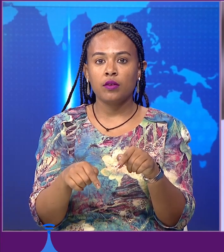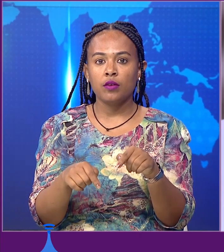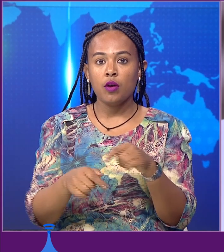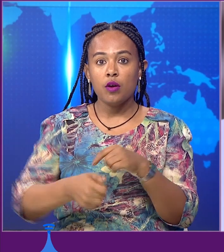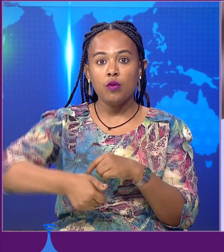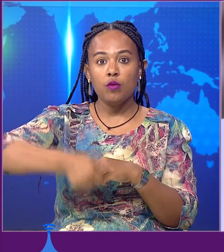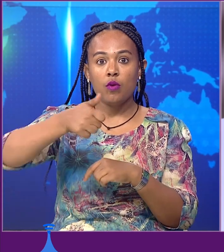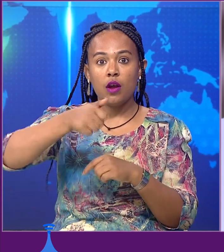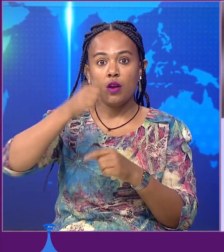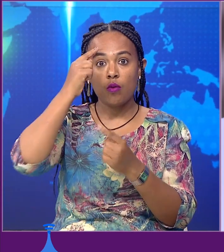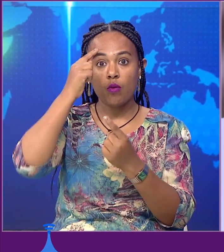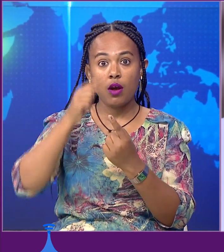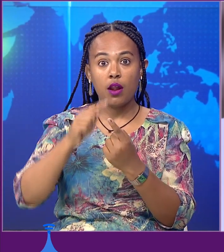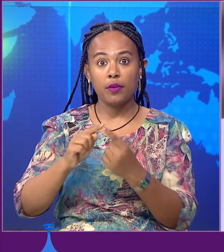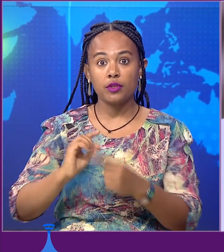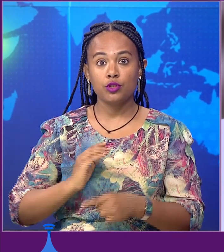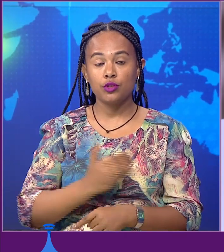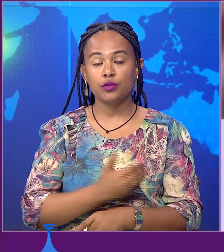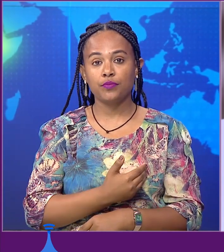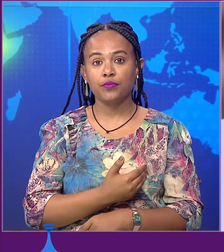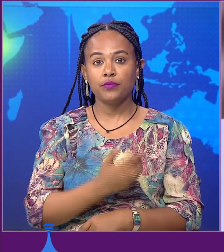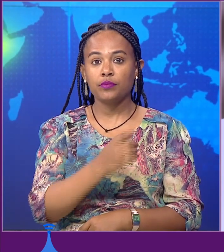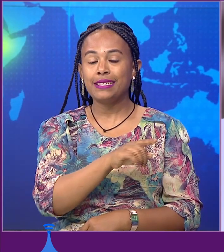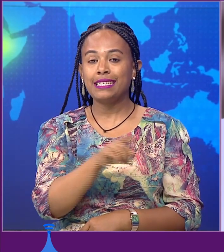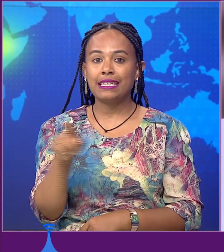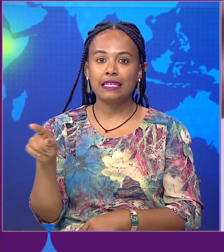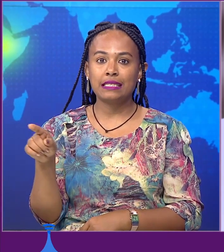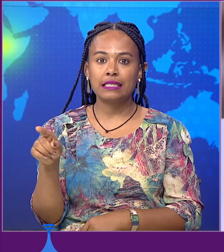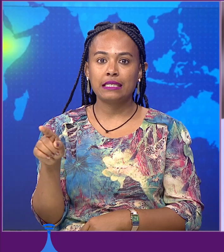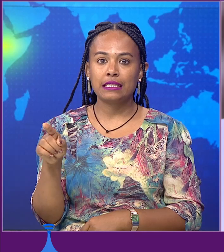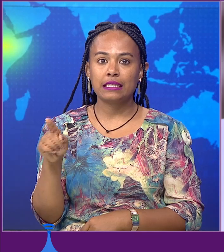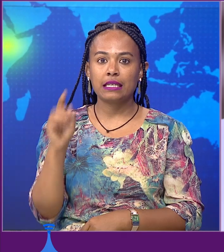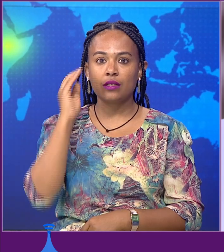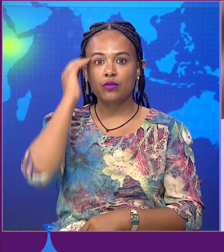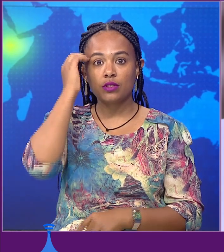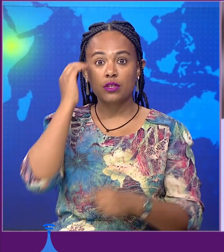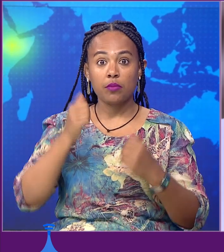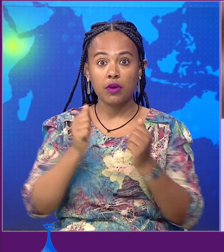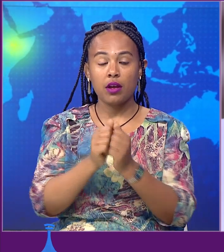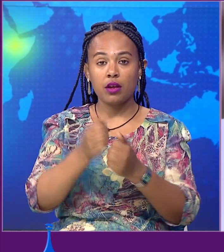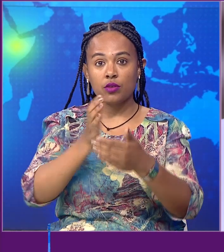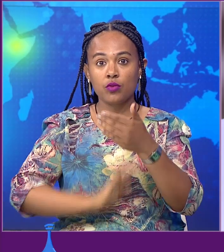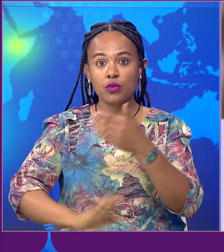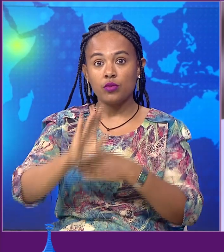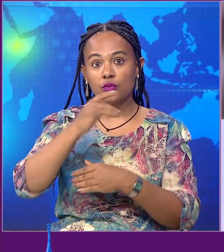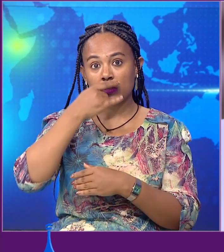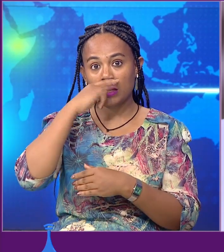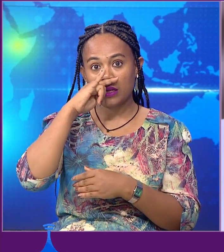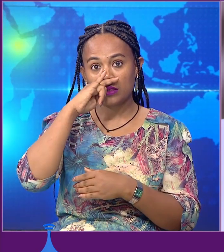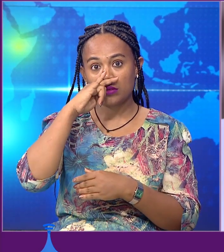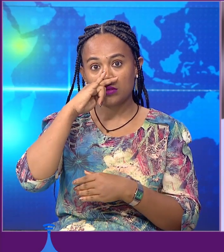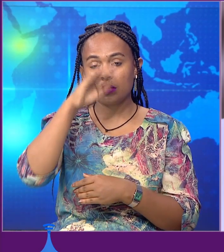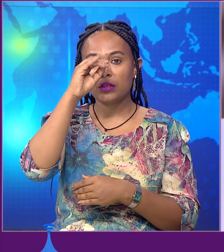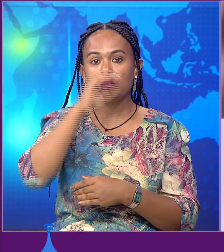ዋናው ዓላማችን እነዚህ ከዳውን ሲንድሮም ጋር የተወለዱ ህጻናት